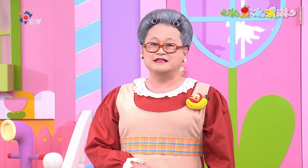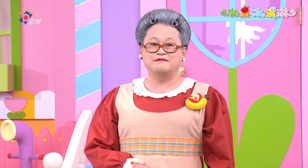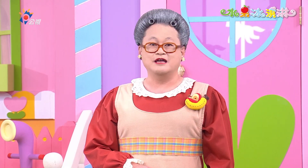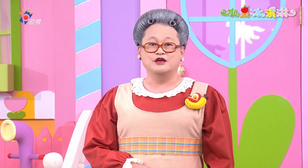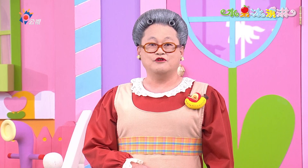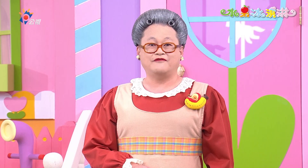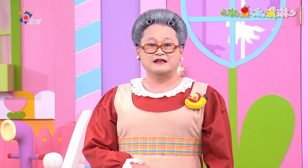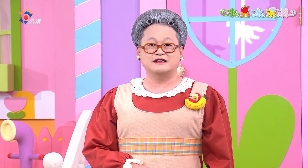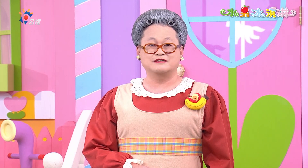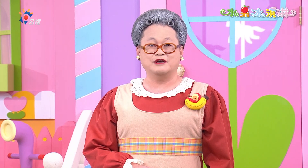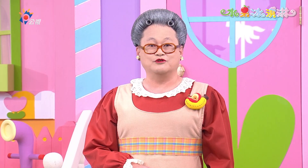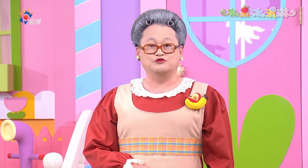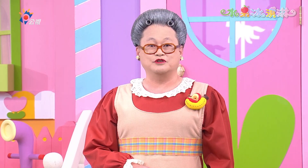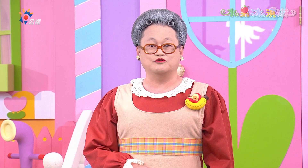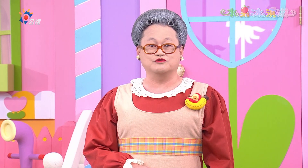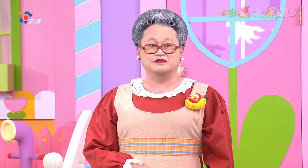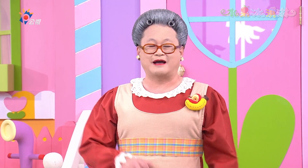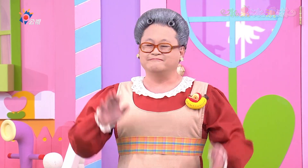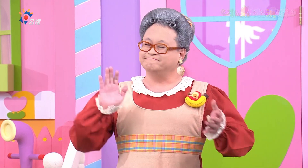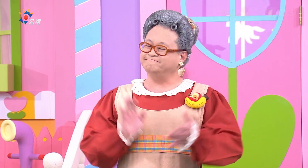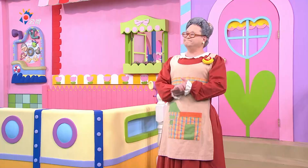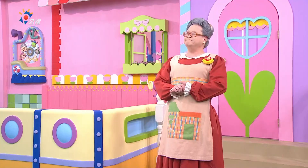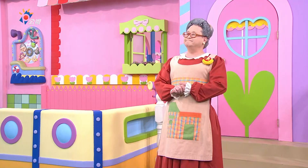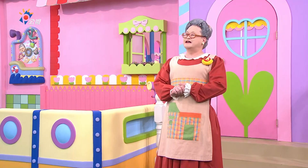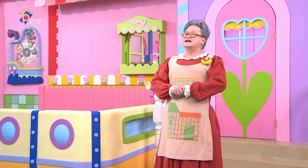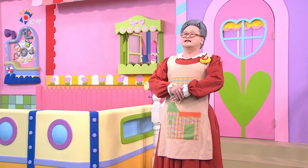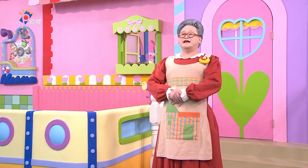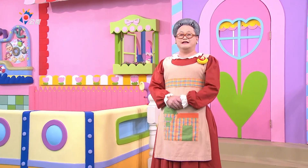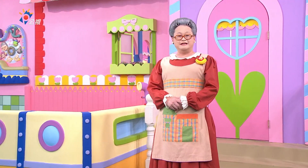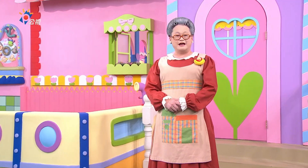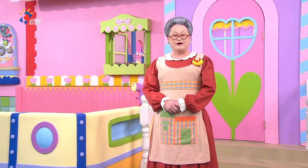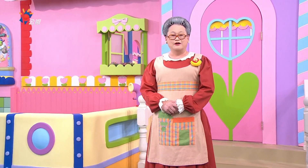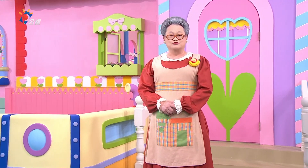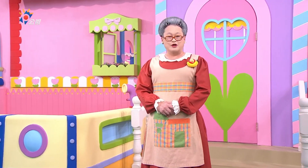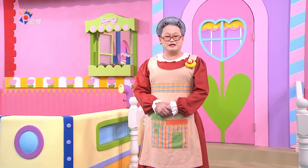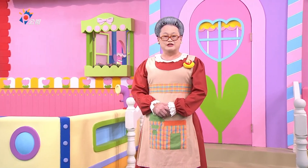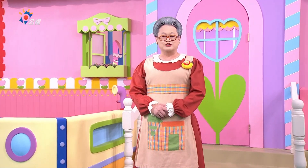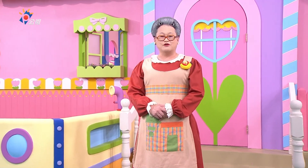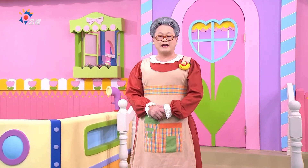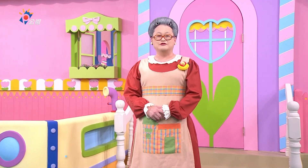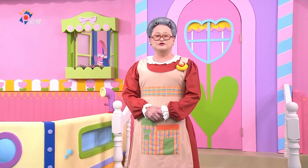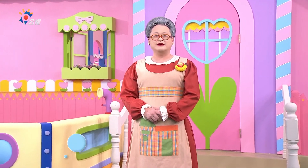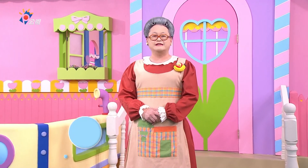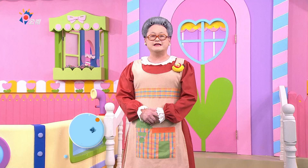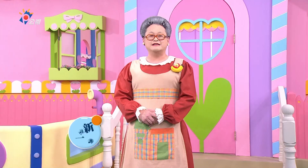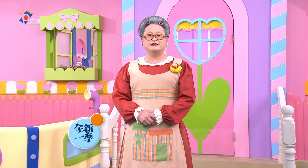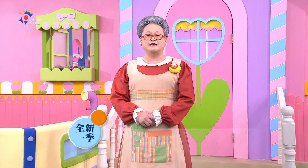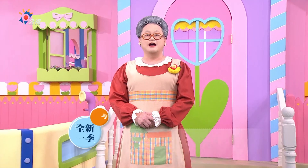孩子们又发生什么有趣的故事吗？那一定要准时收看最新一季的